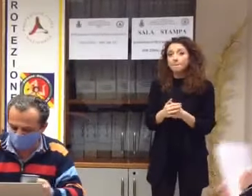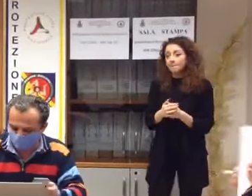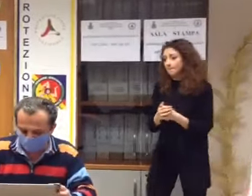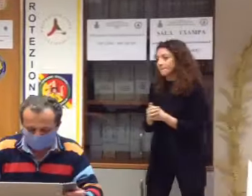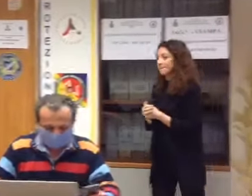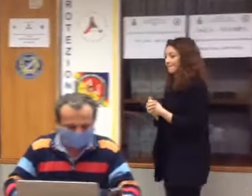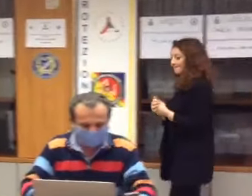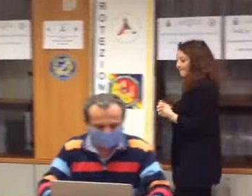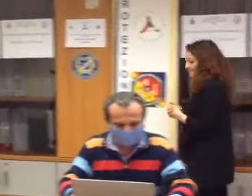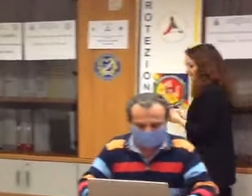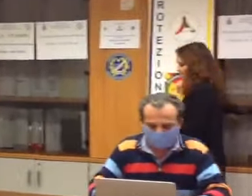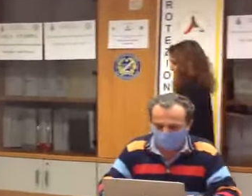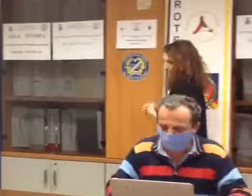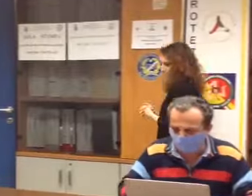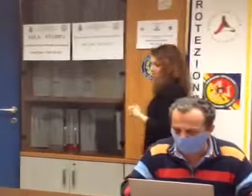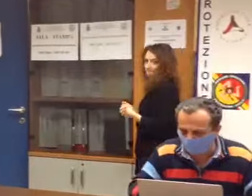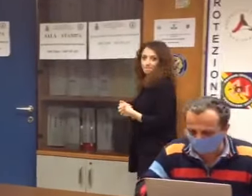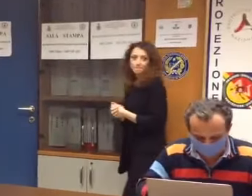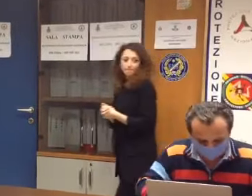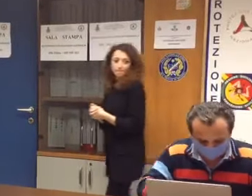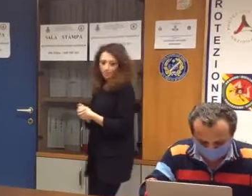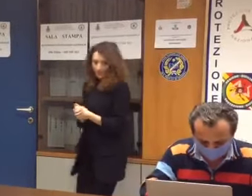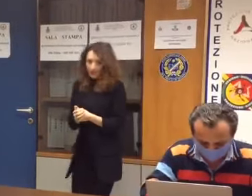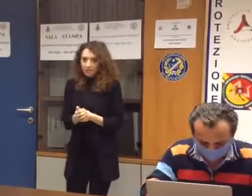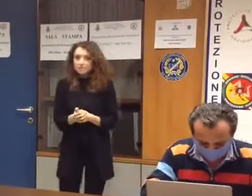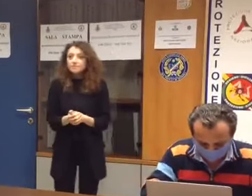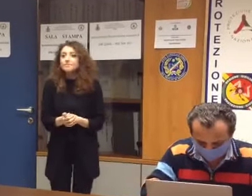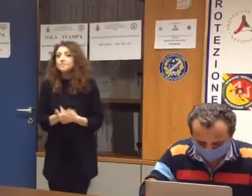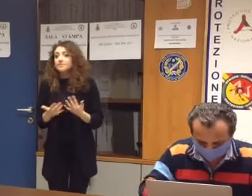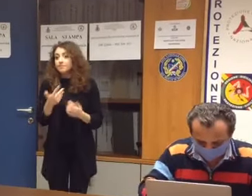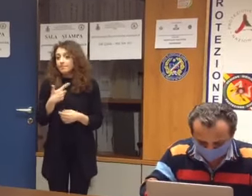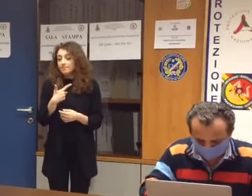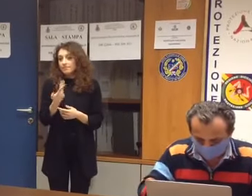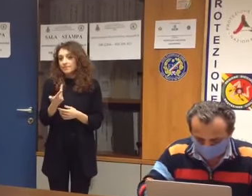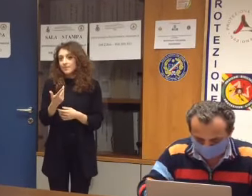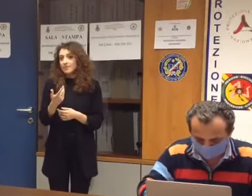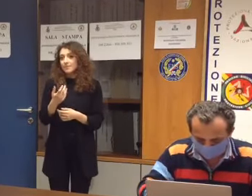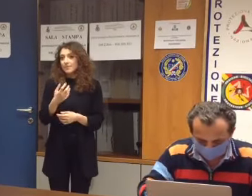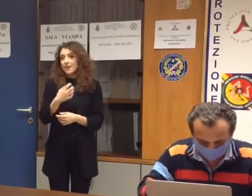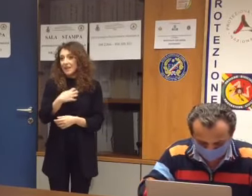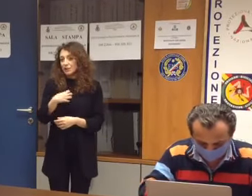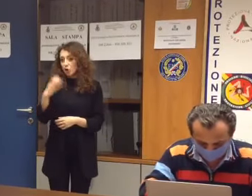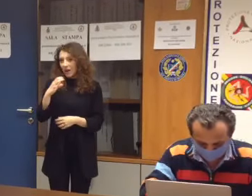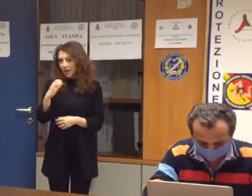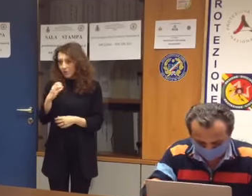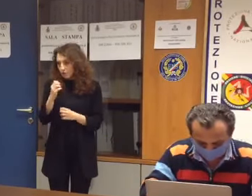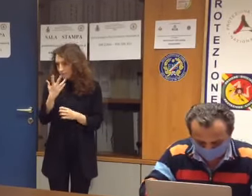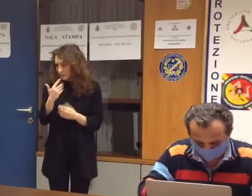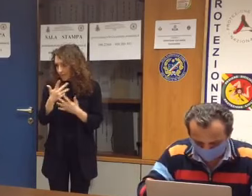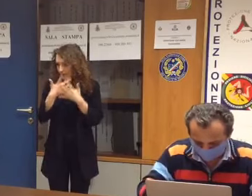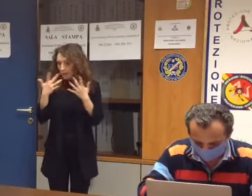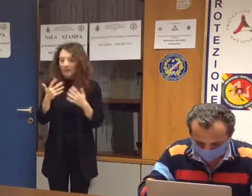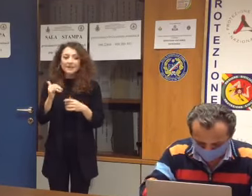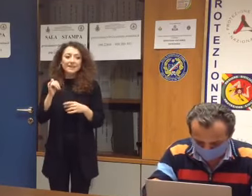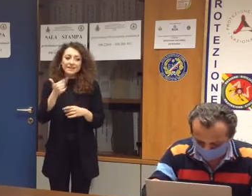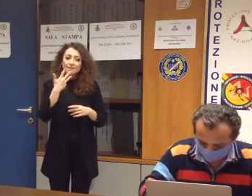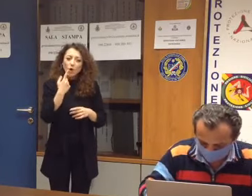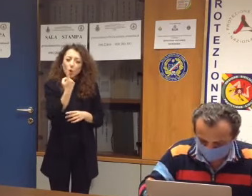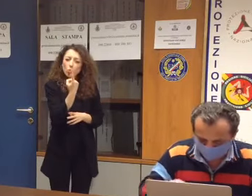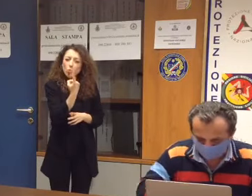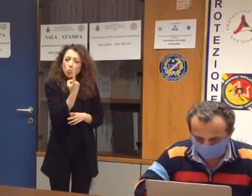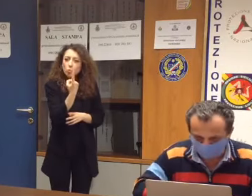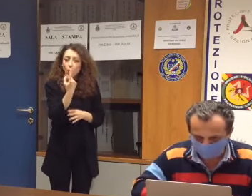fare la Calafiore e poi sì, chiudo io. Sì, io desideravo sindaco specificare un punto che